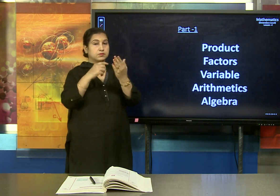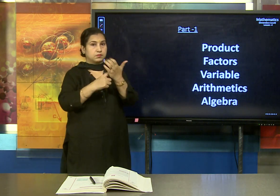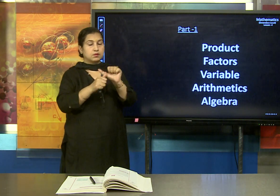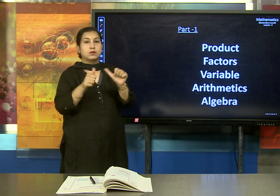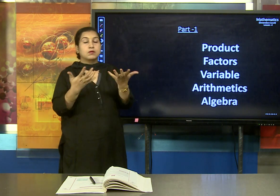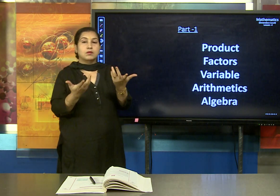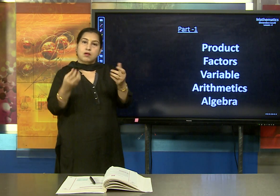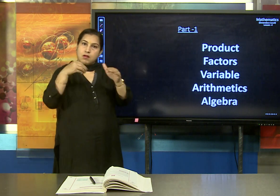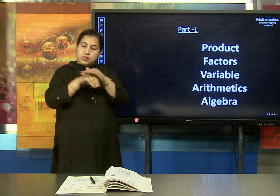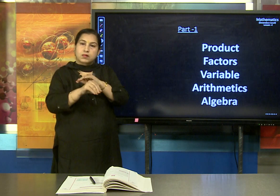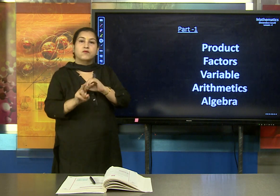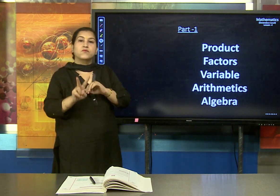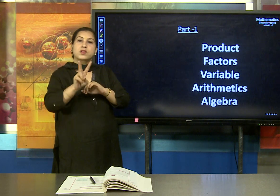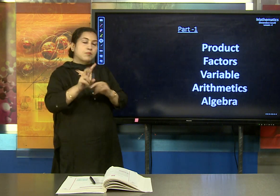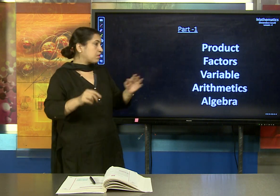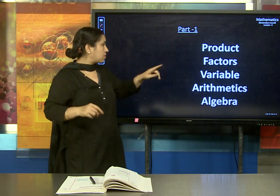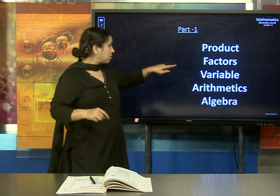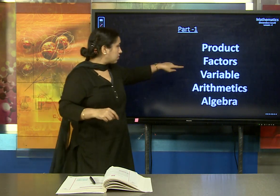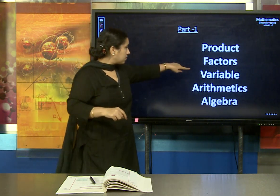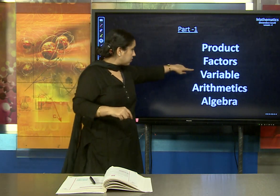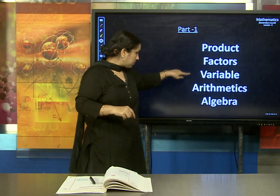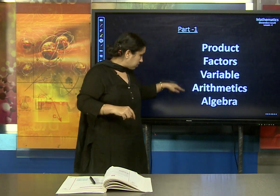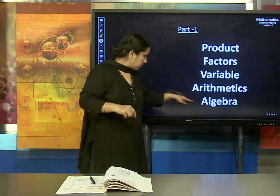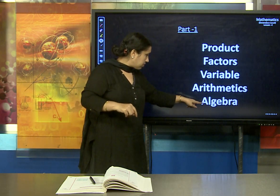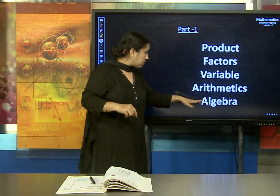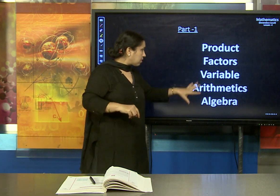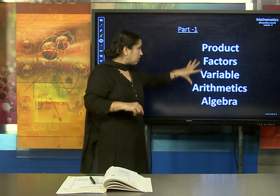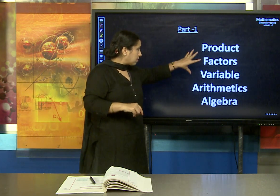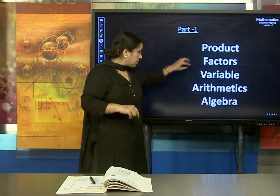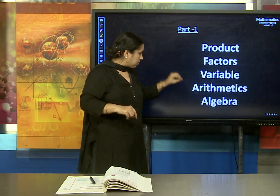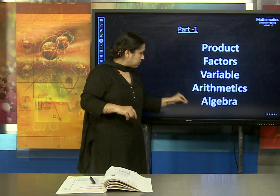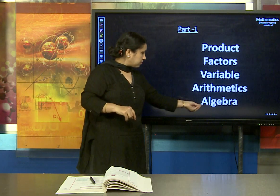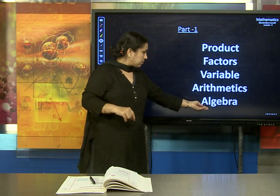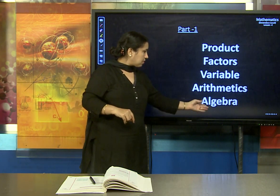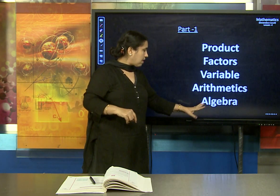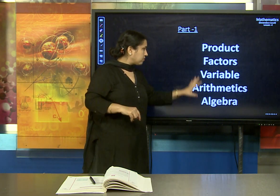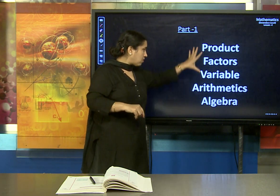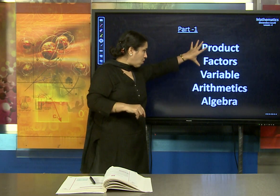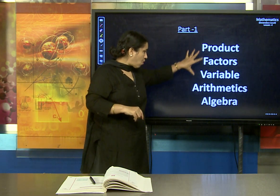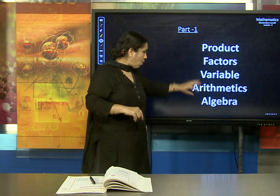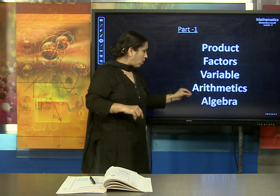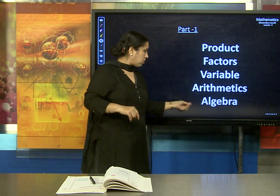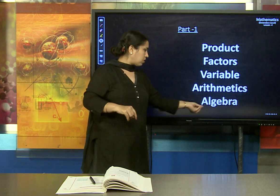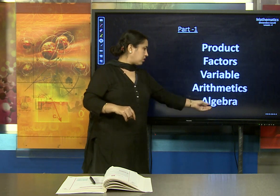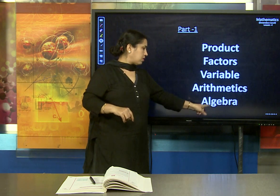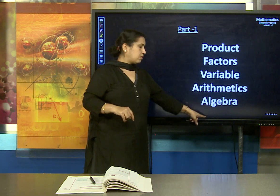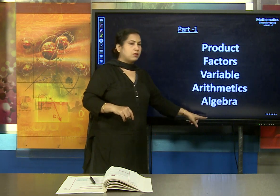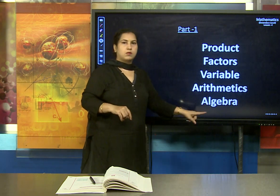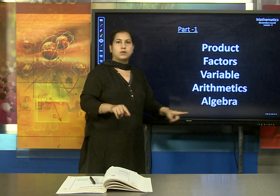हम एरिथमेटिक्स में वेरिएबल्स को भी प्रयोग करते हैं, फैक्टर्स का भी प्रयोग करते हैं। इन